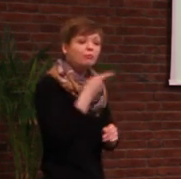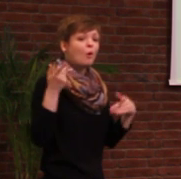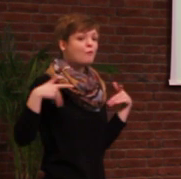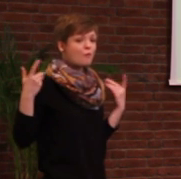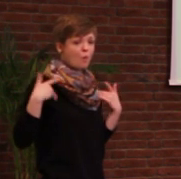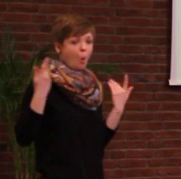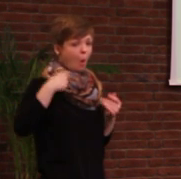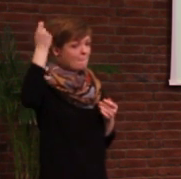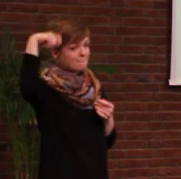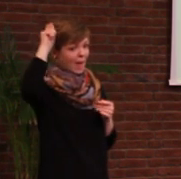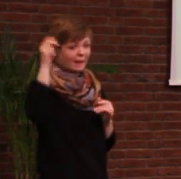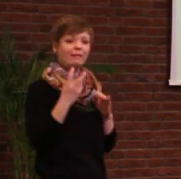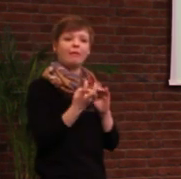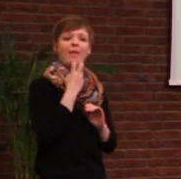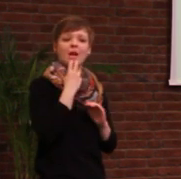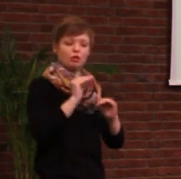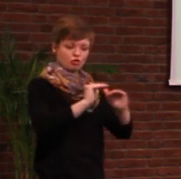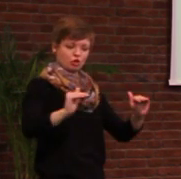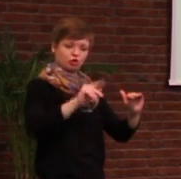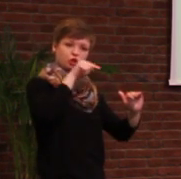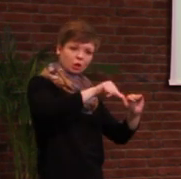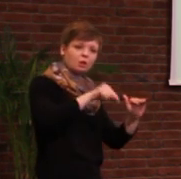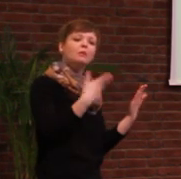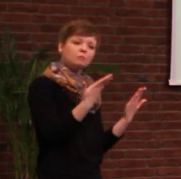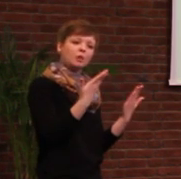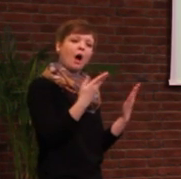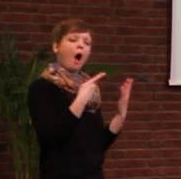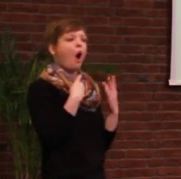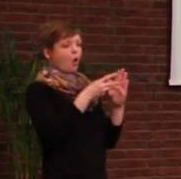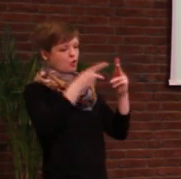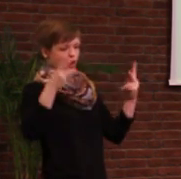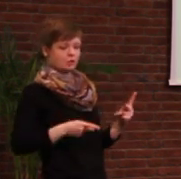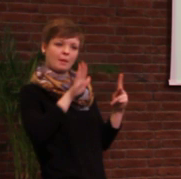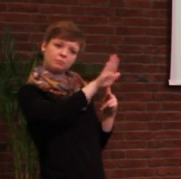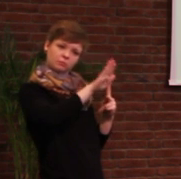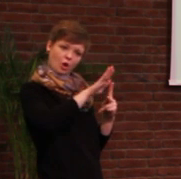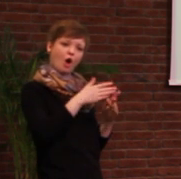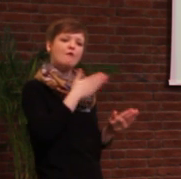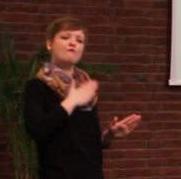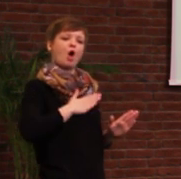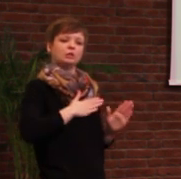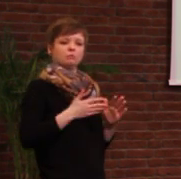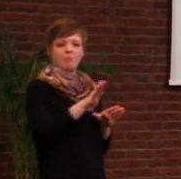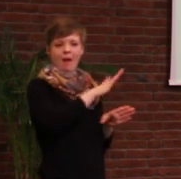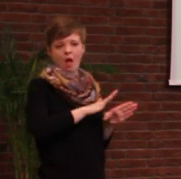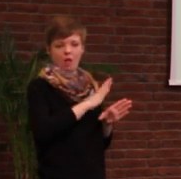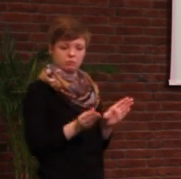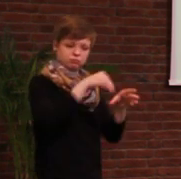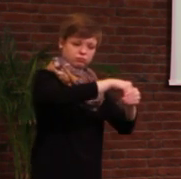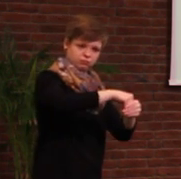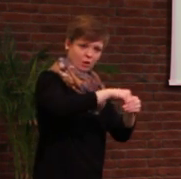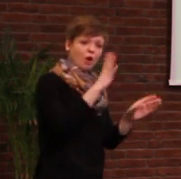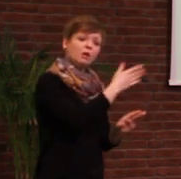dass der Berliner Energietisch unser Konzept eines Klimastadtwerks mit in das Volksbegehren übernommen hat. Wir wollen ein öffentliches